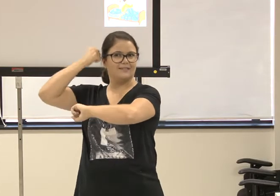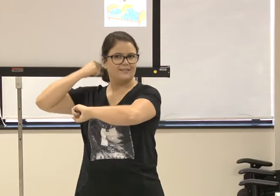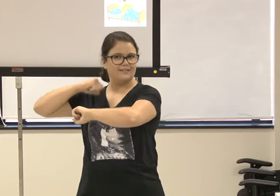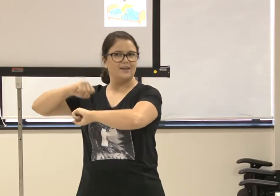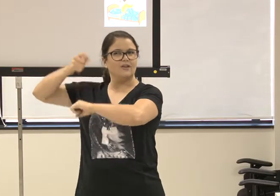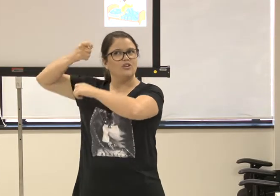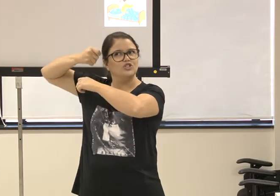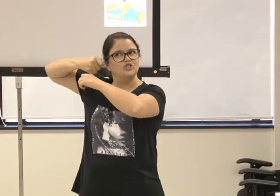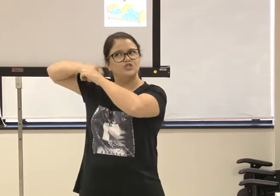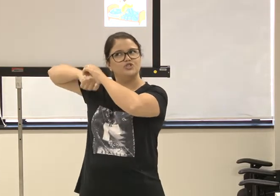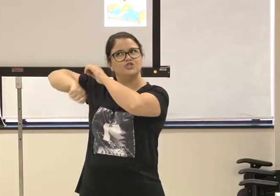Igual.